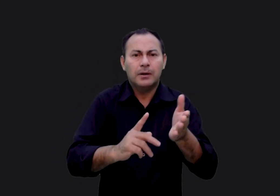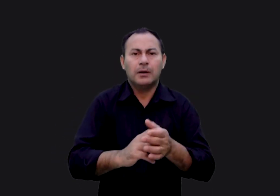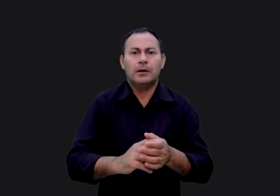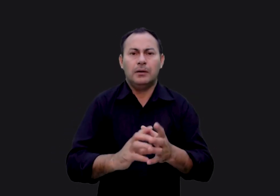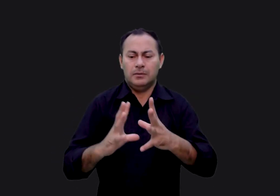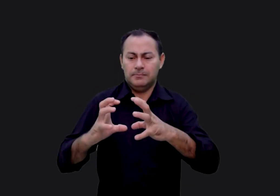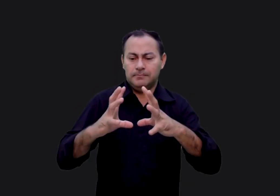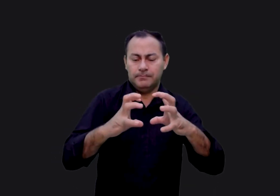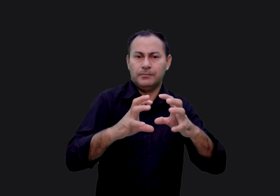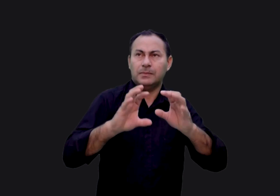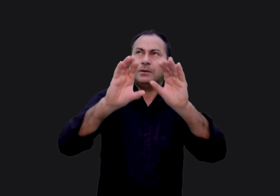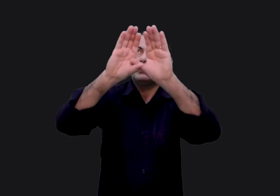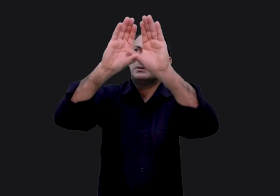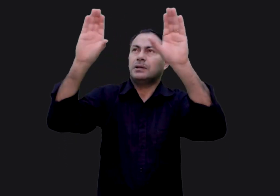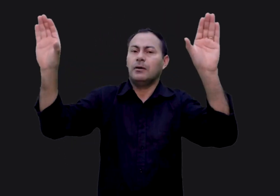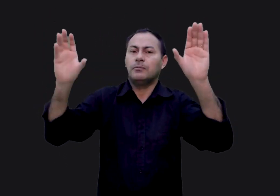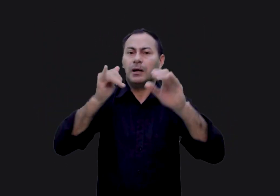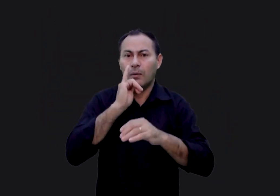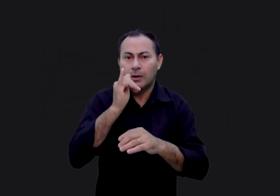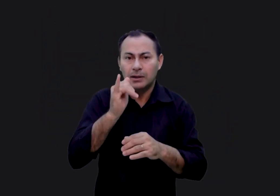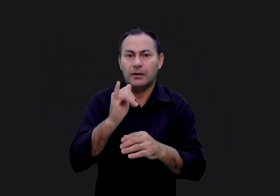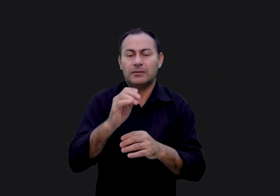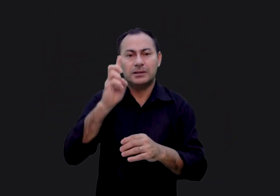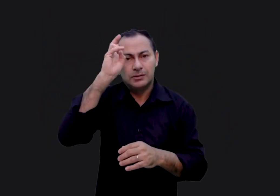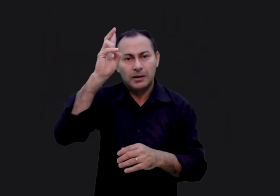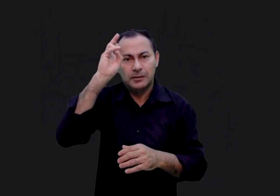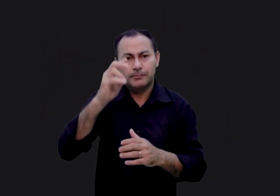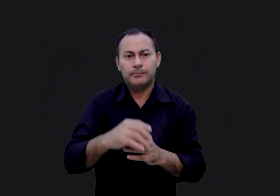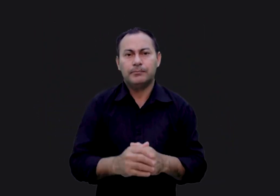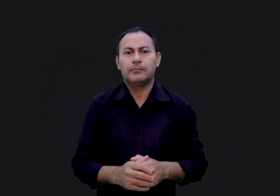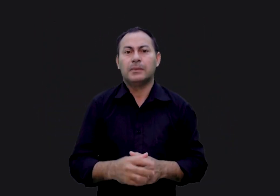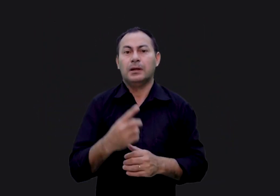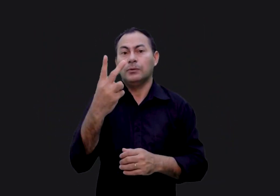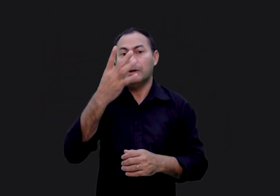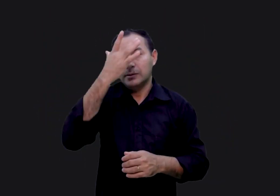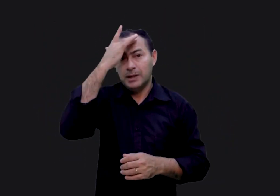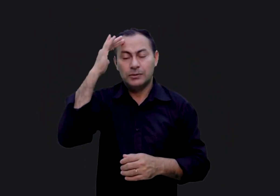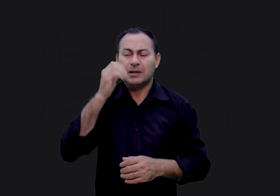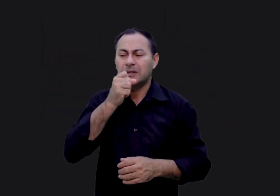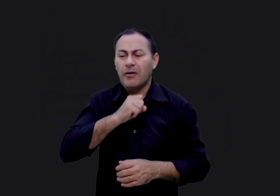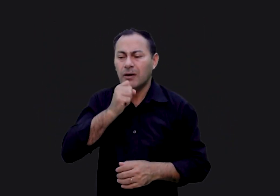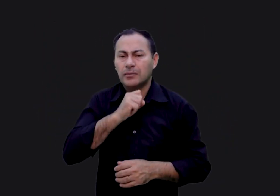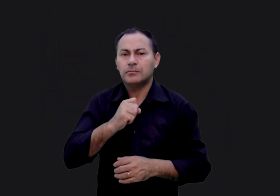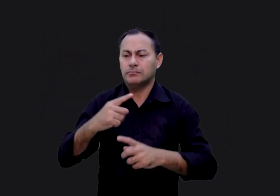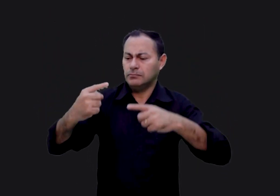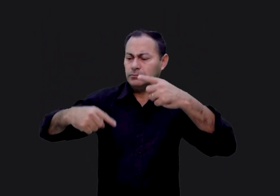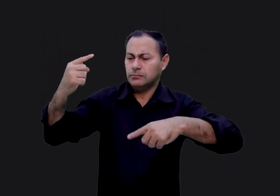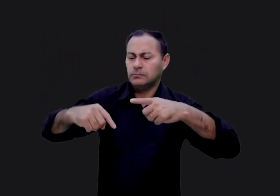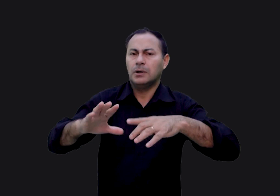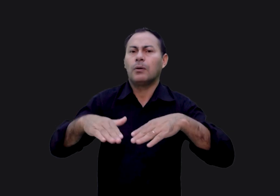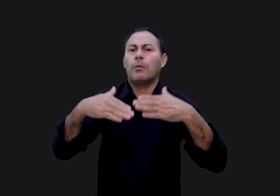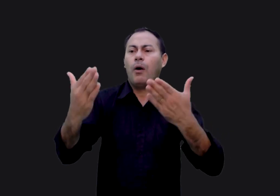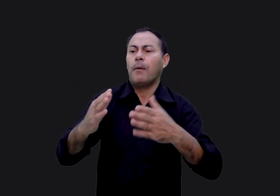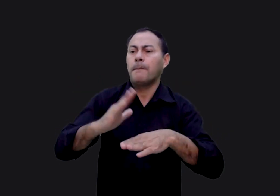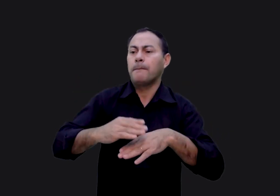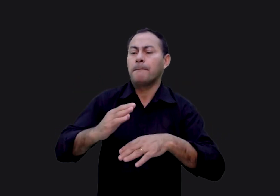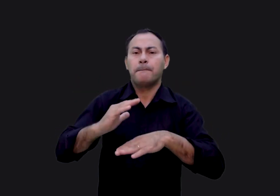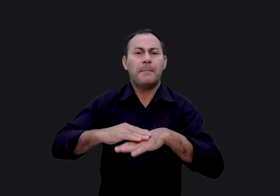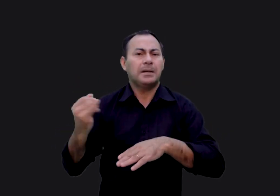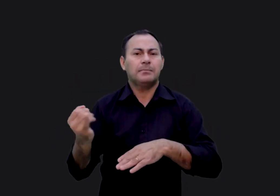chamado Conflito no Céu, que contava a seguinte história. 2 pessoas muito idosas estavam discutindo sobre qual delas seria o